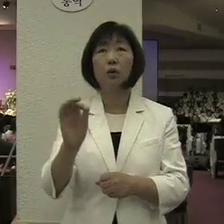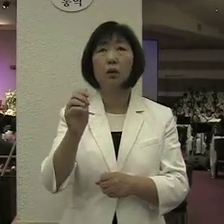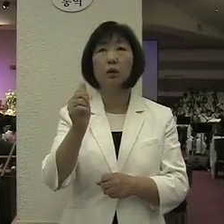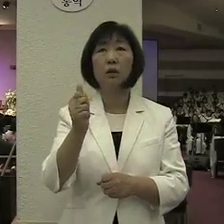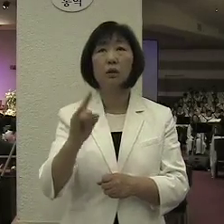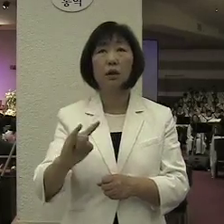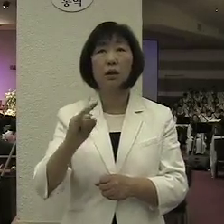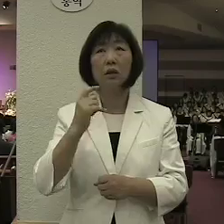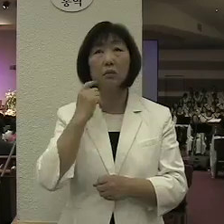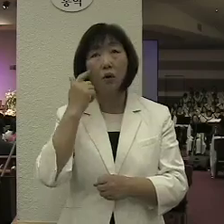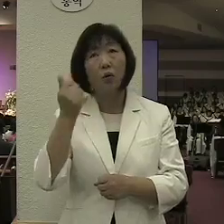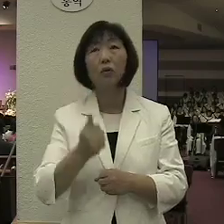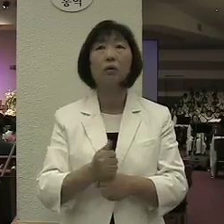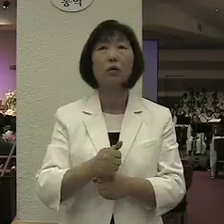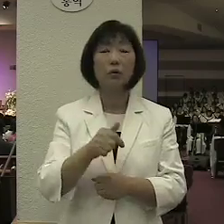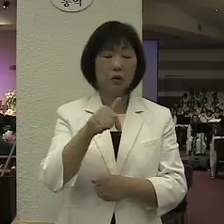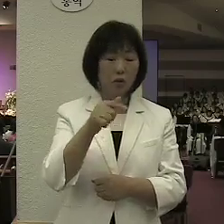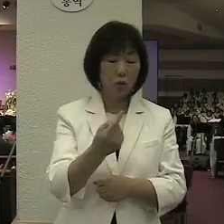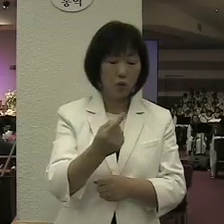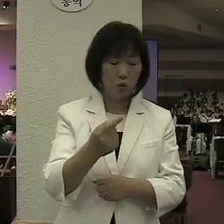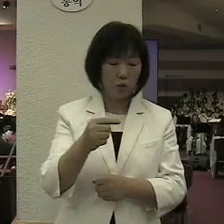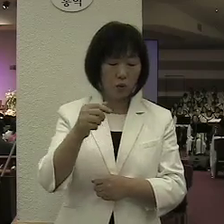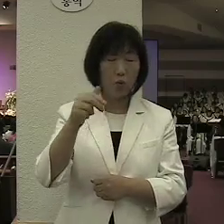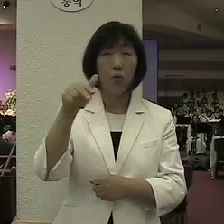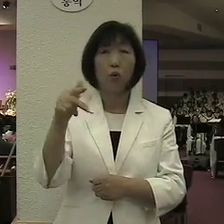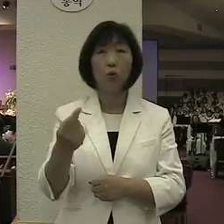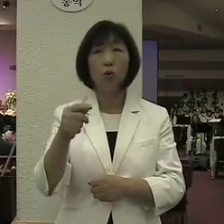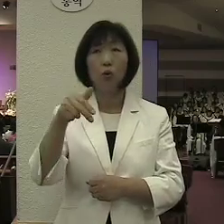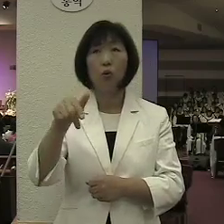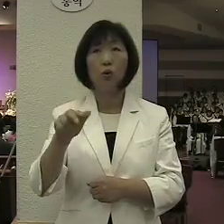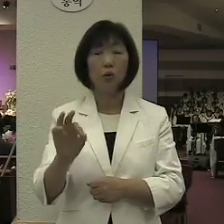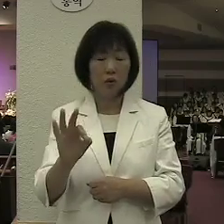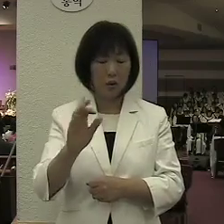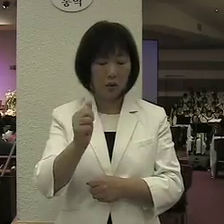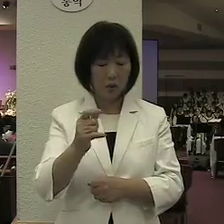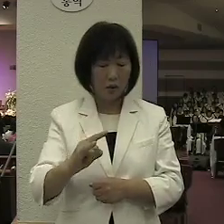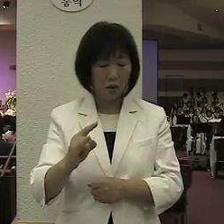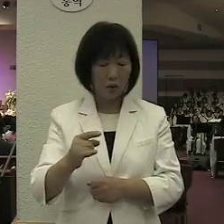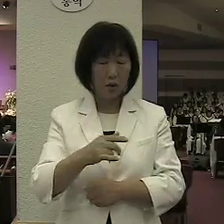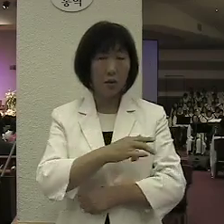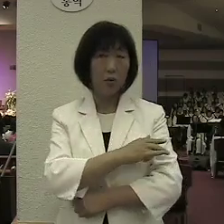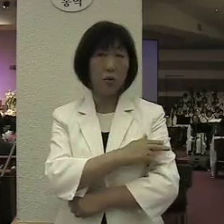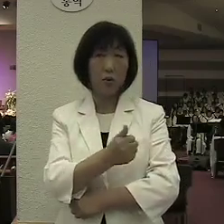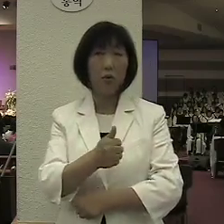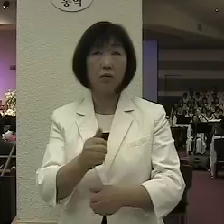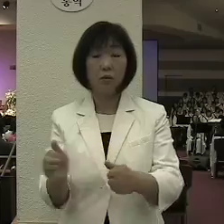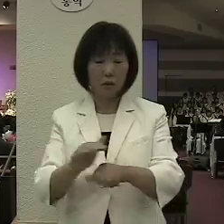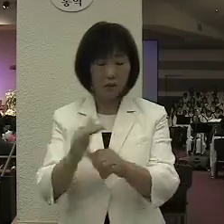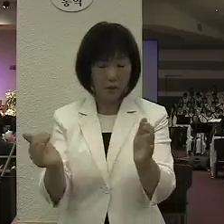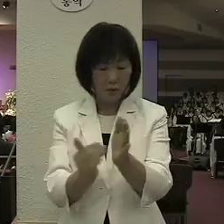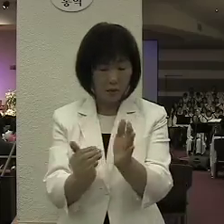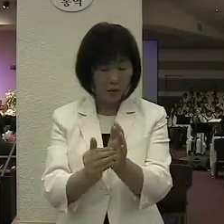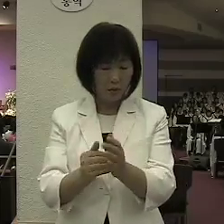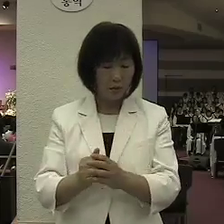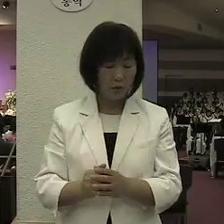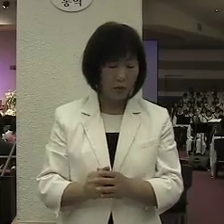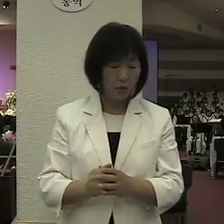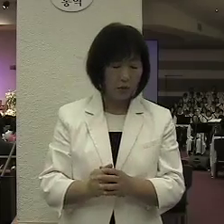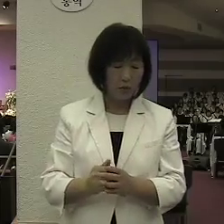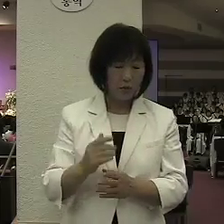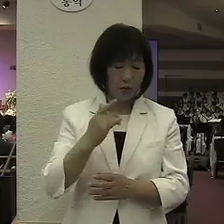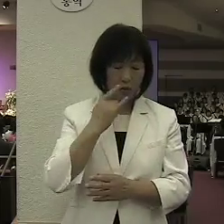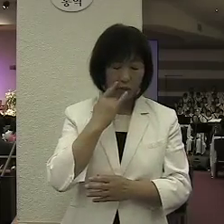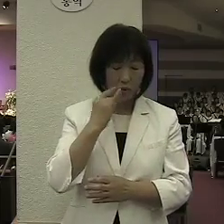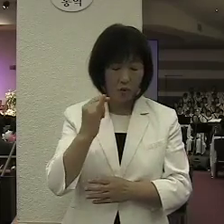바랍니다. 축하드릴 가정이 있습니다. 혜민이와 세라 그리고 이삭의 출산을 축하합니다. 블루